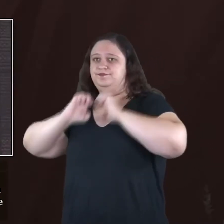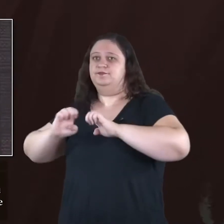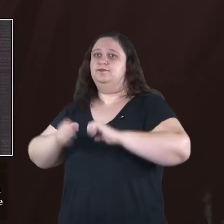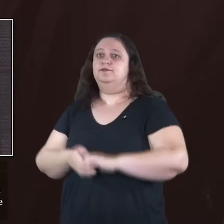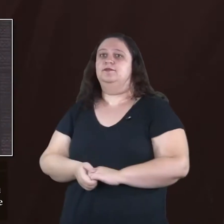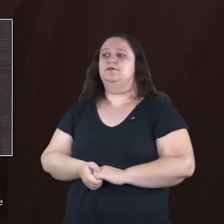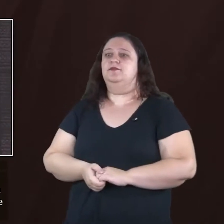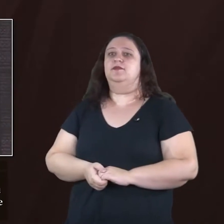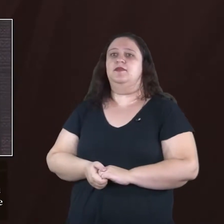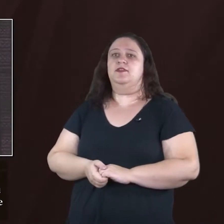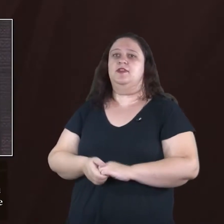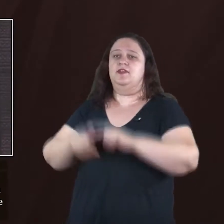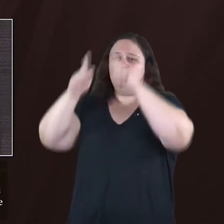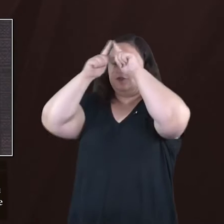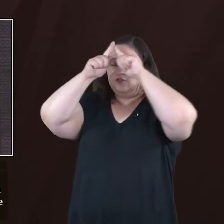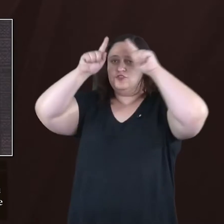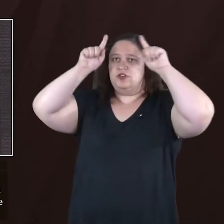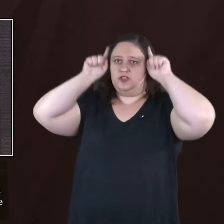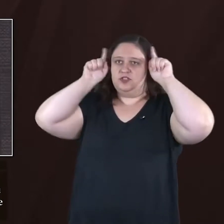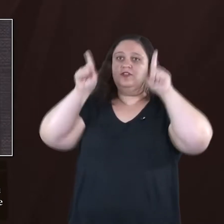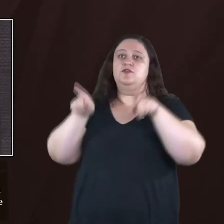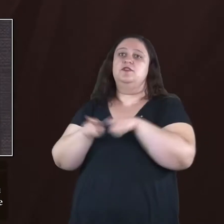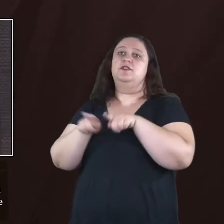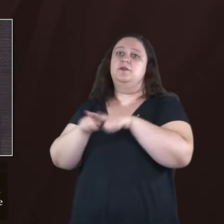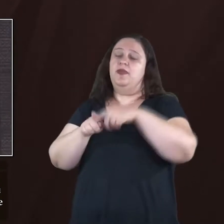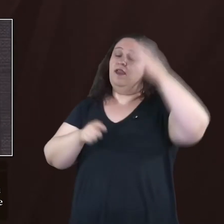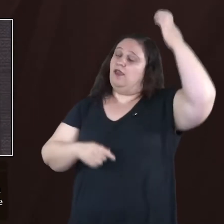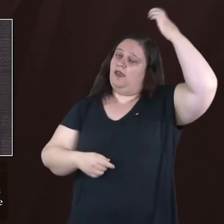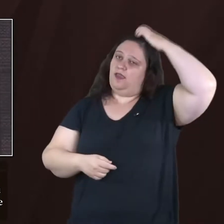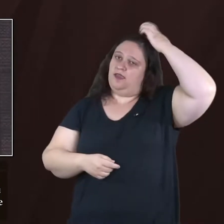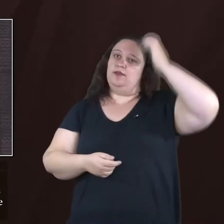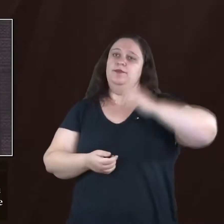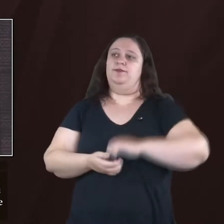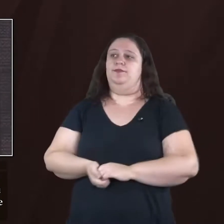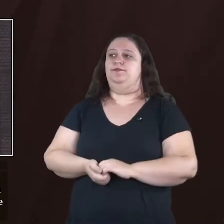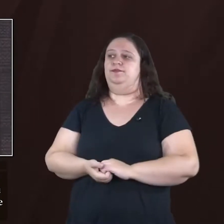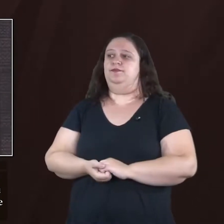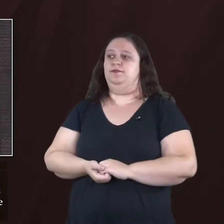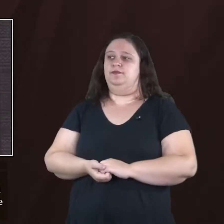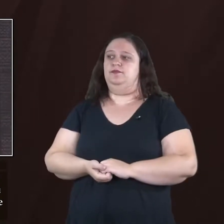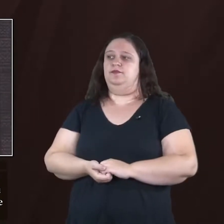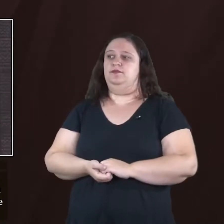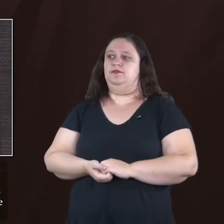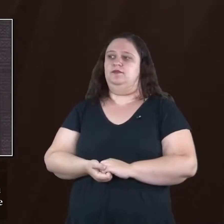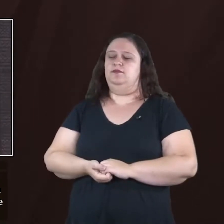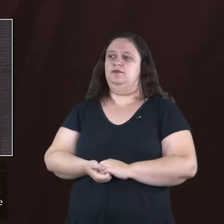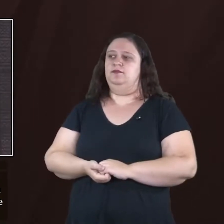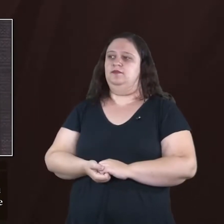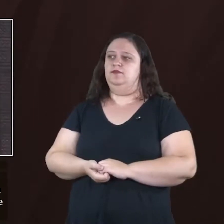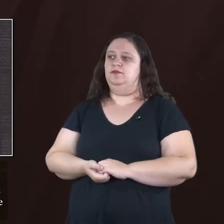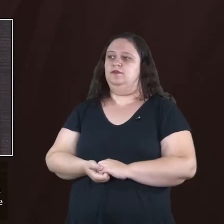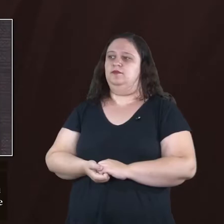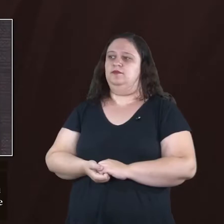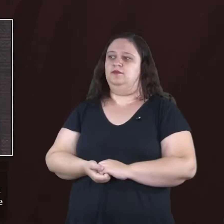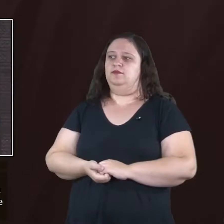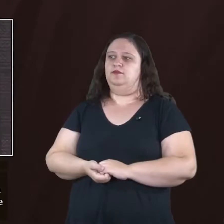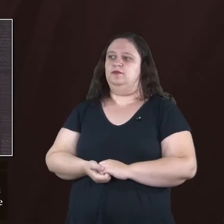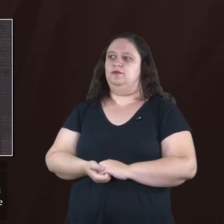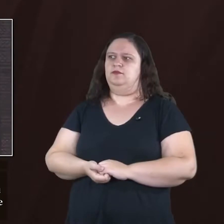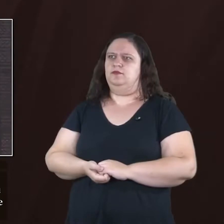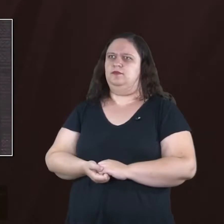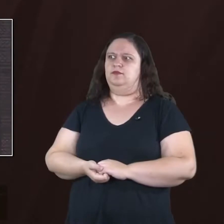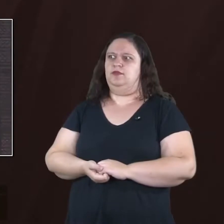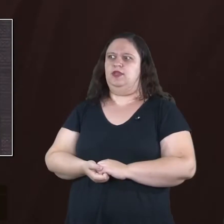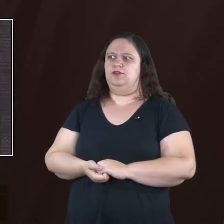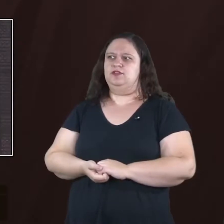os gentios e reis. Foi a sua principal tarefa, e bem como perante os filhos de Israel. Pois eu